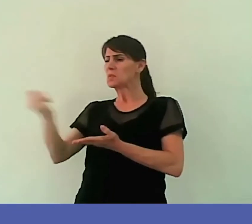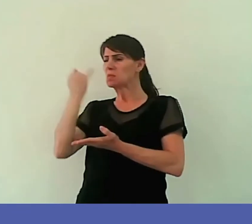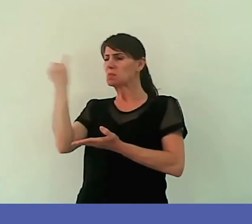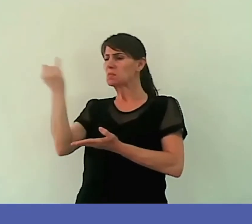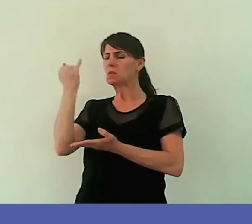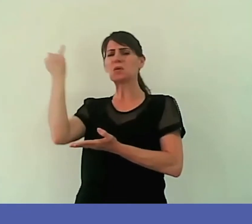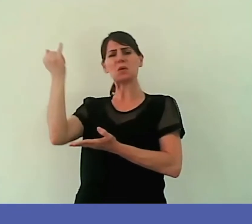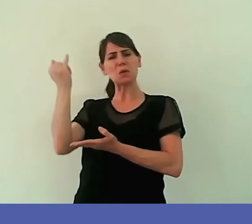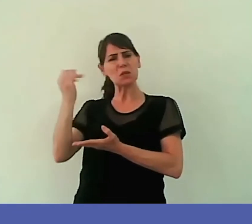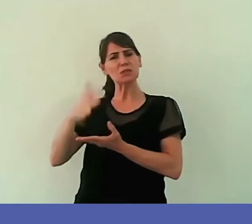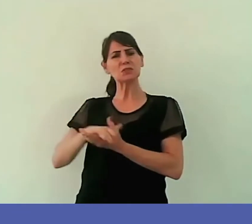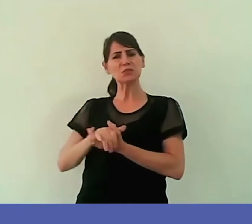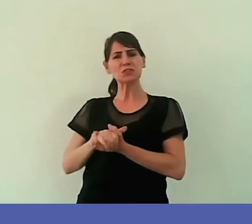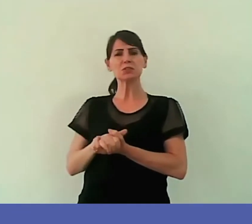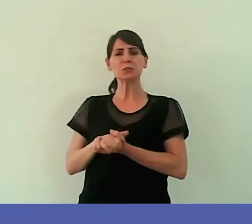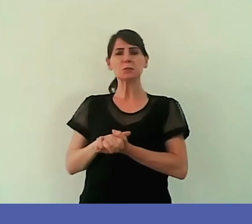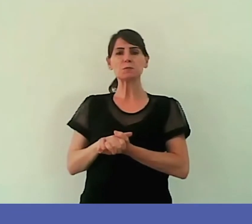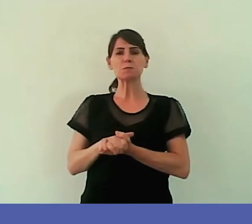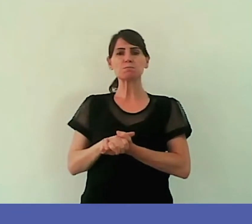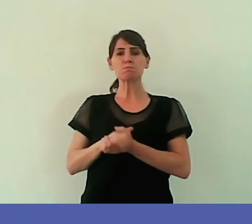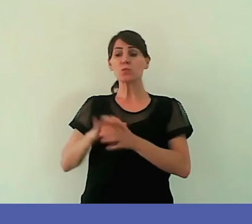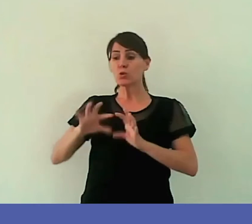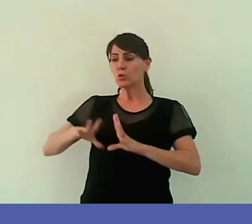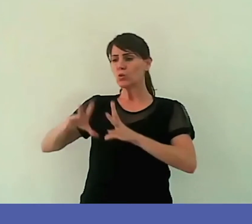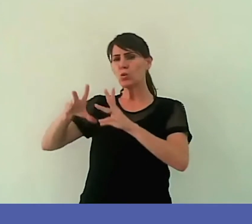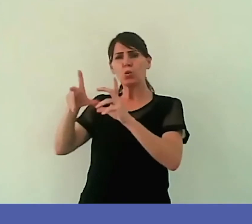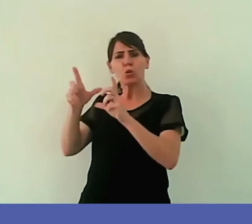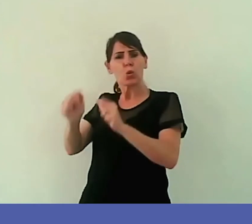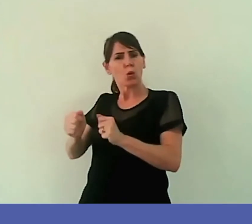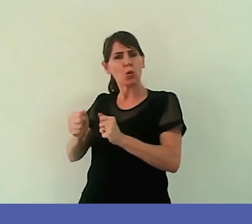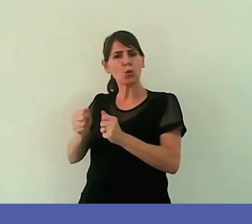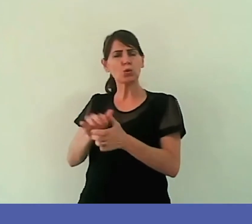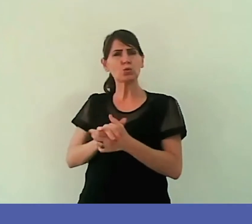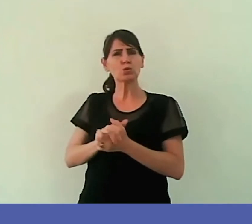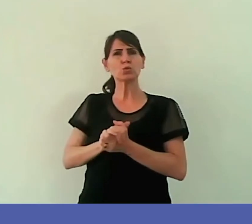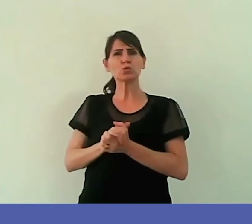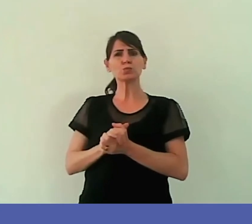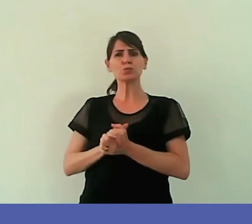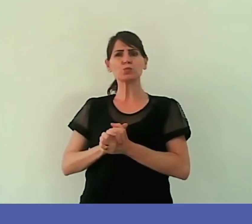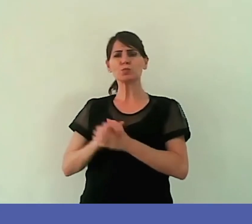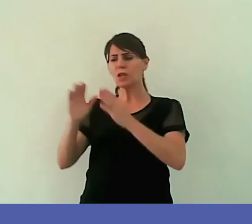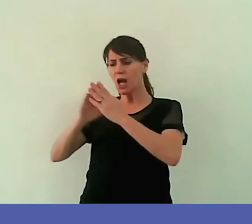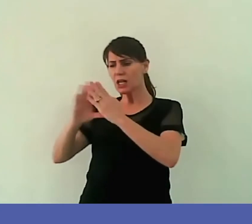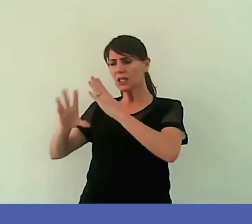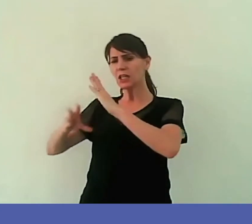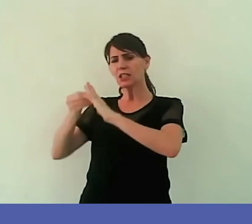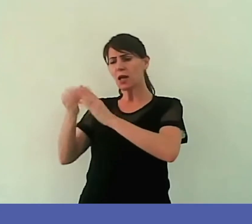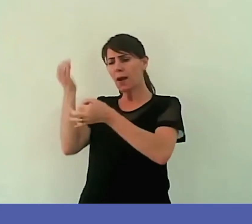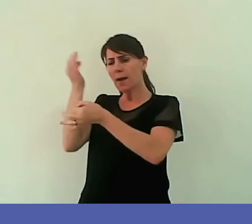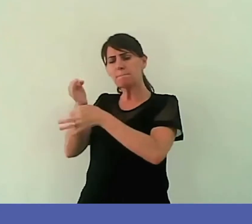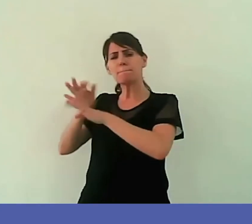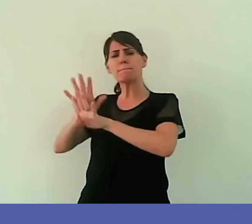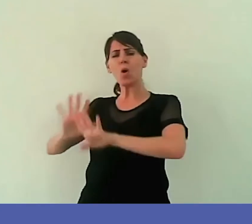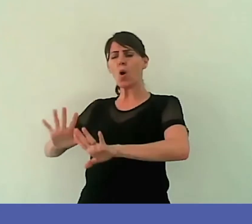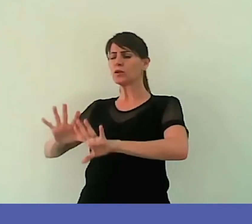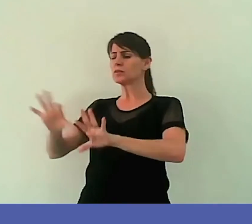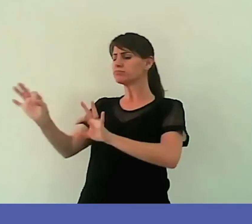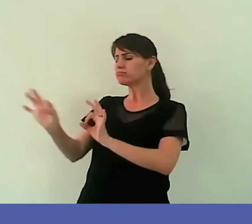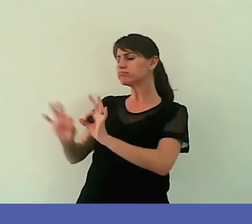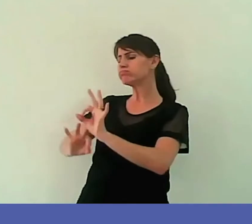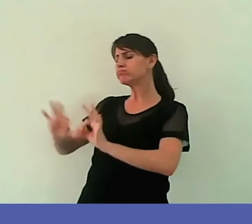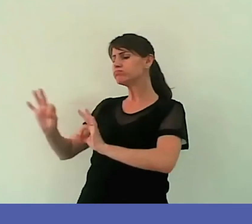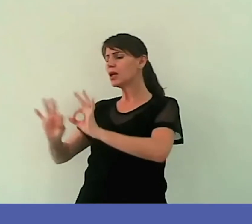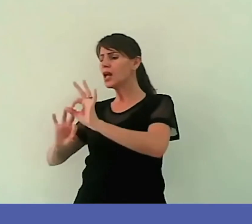trabalho, e tudo isso, irmão, vai fazer com que a igreja seja pronta, preparada,